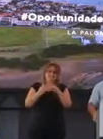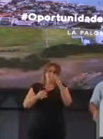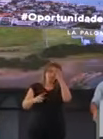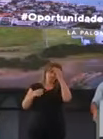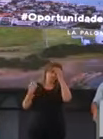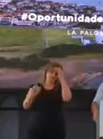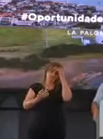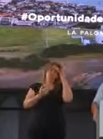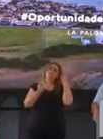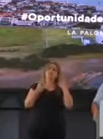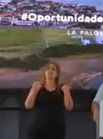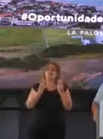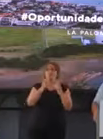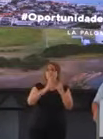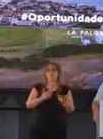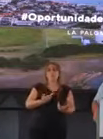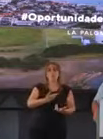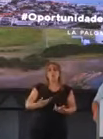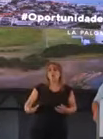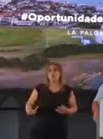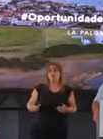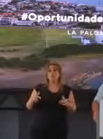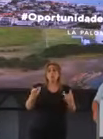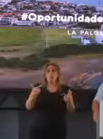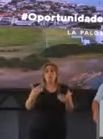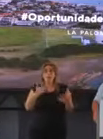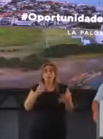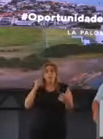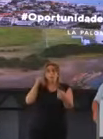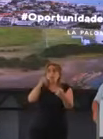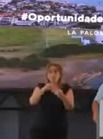dijimos que el gobierno no tenía rumbo.